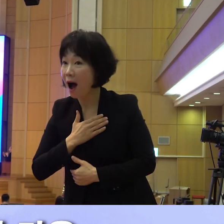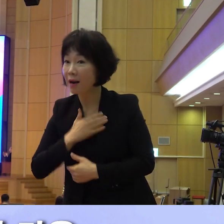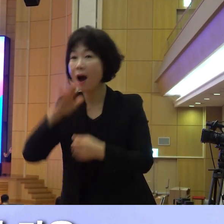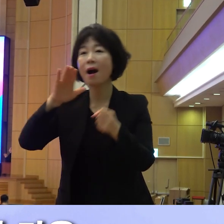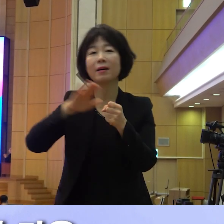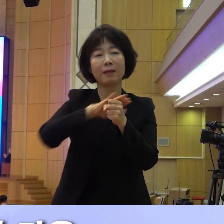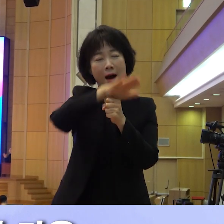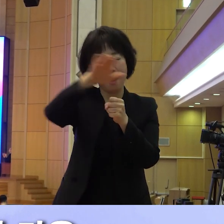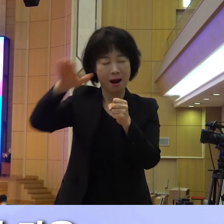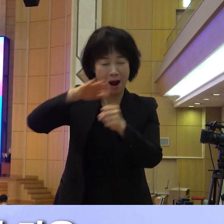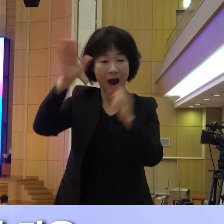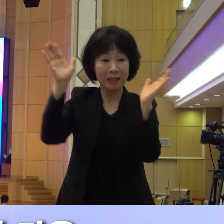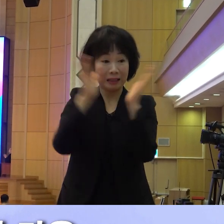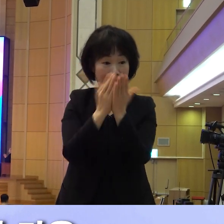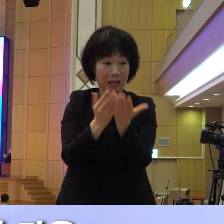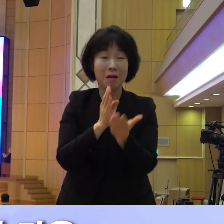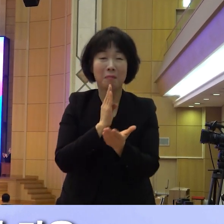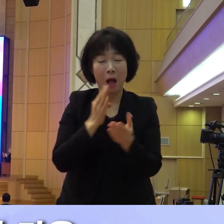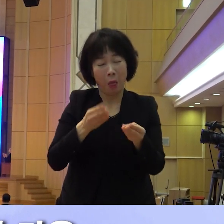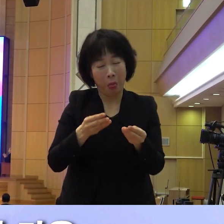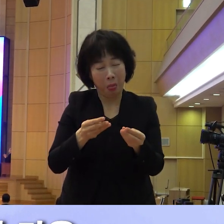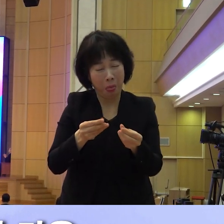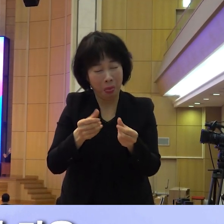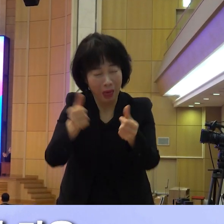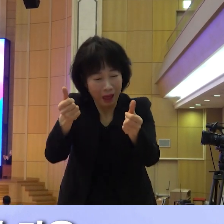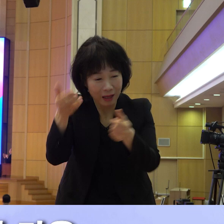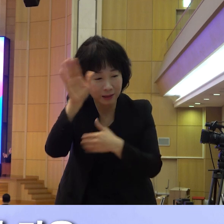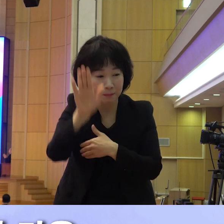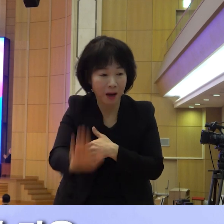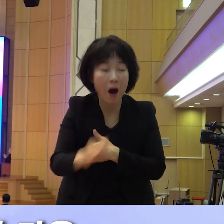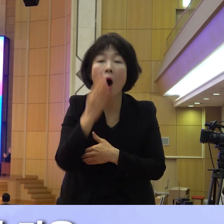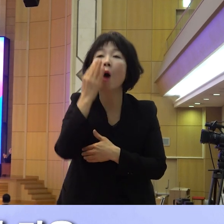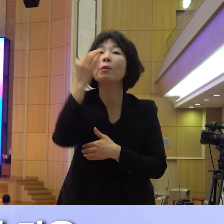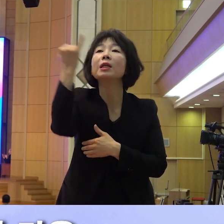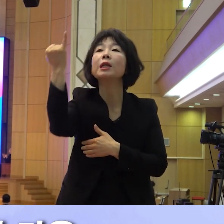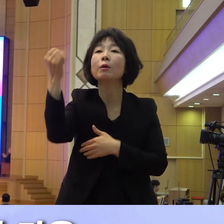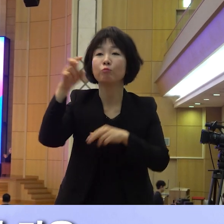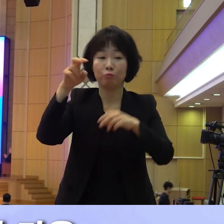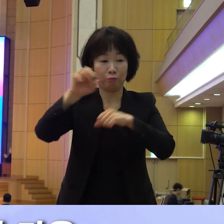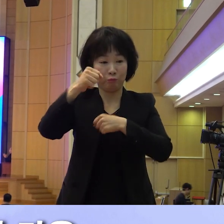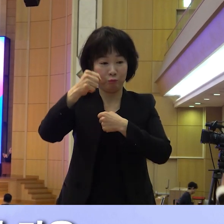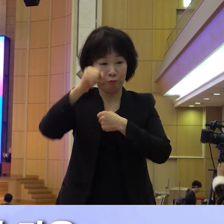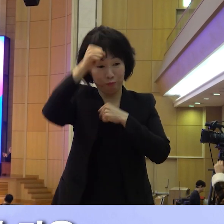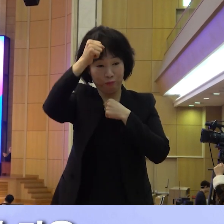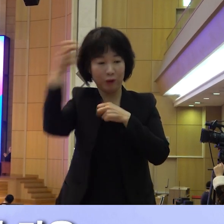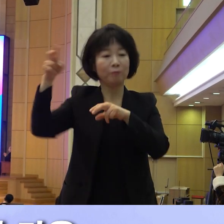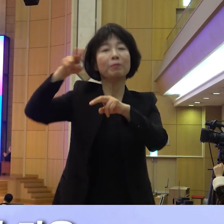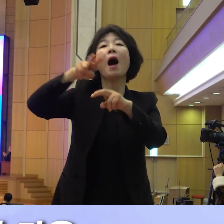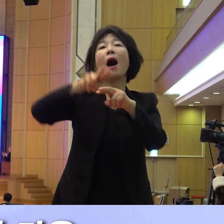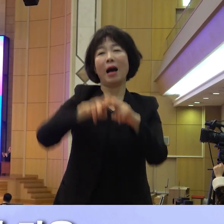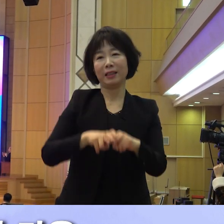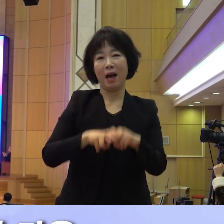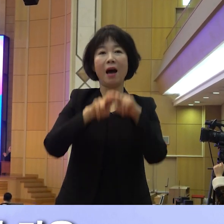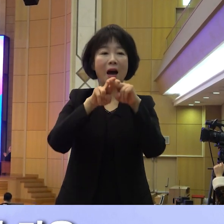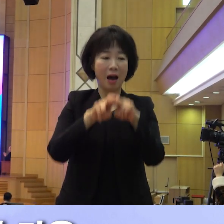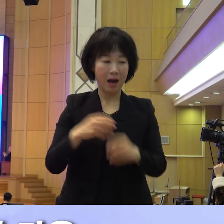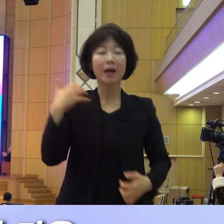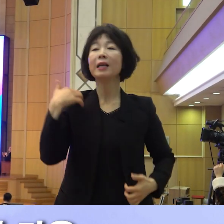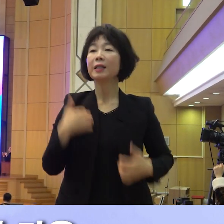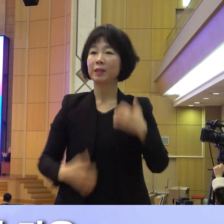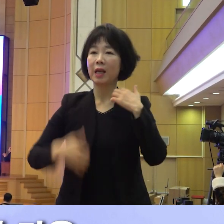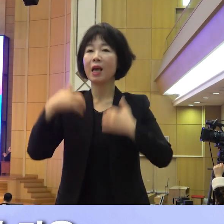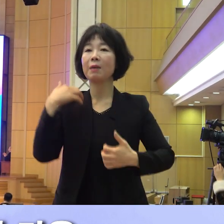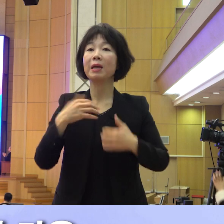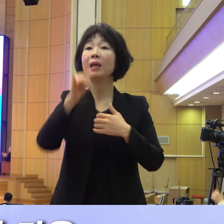나의 사랑하는 책, 비록 헤어졌으나 어머님의 무릎 위에